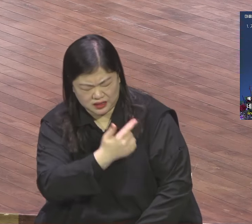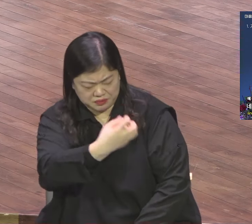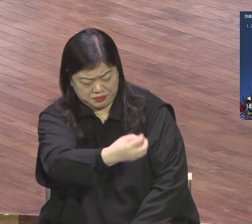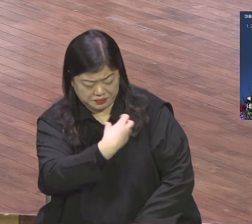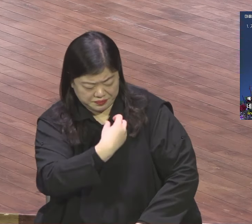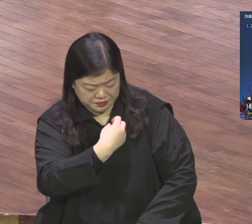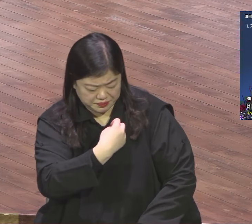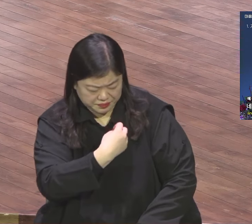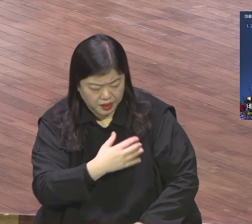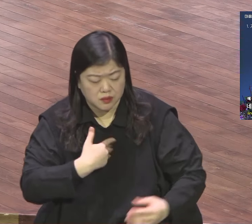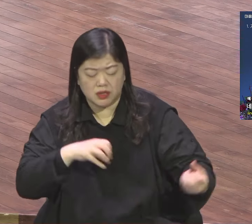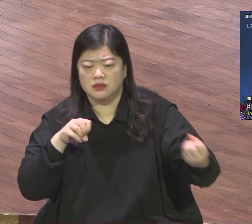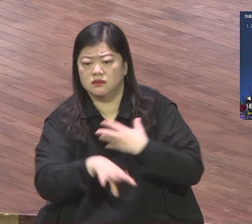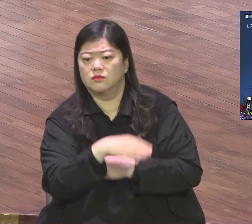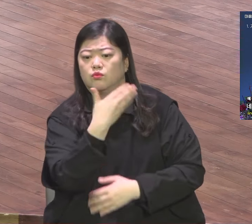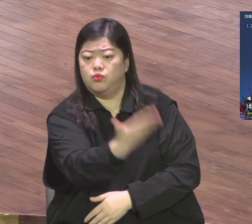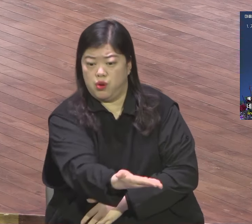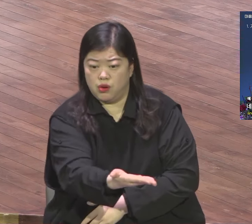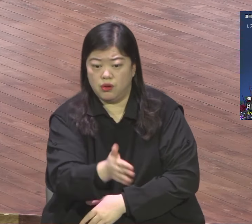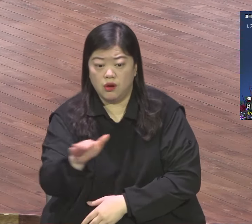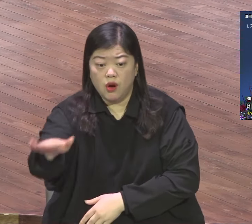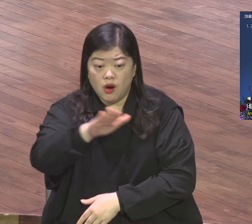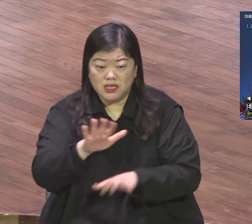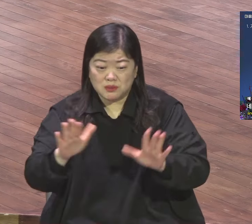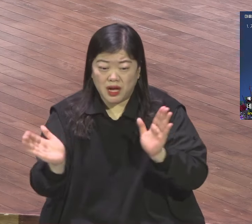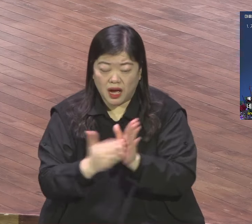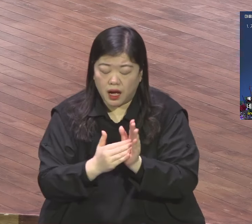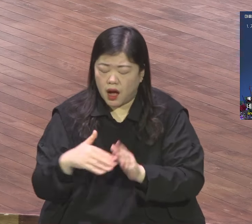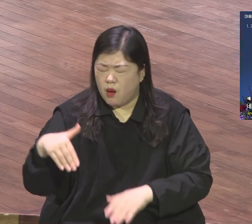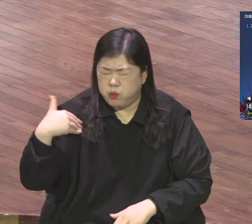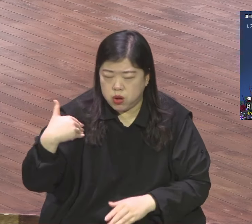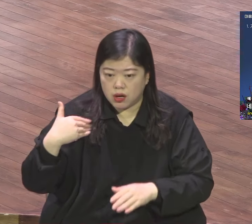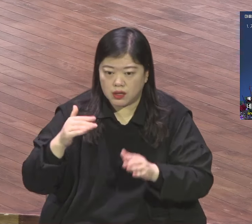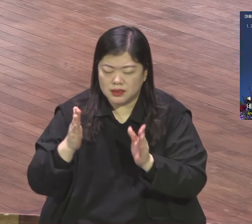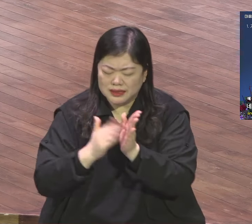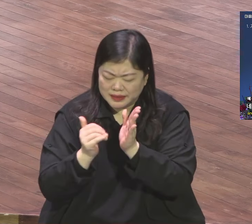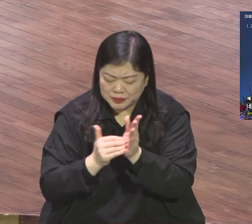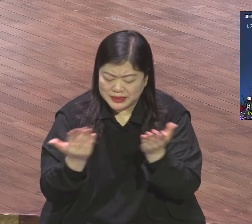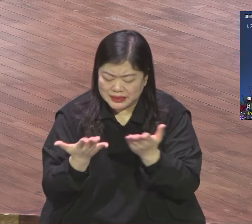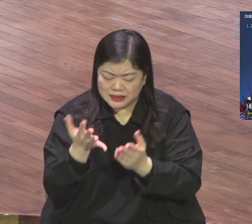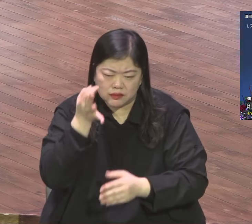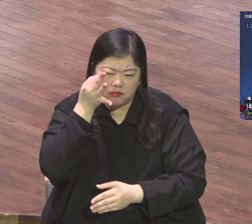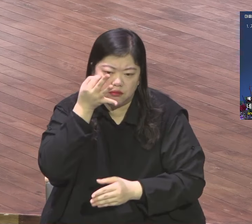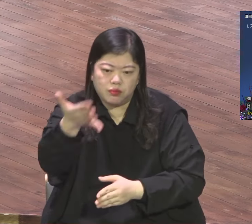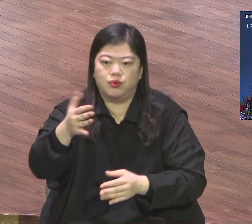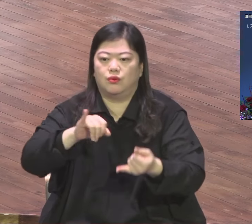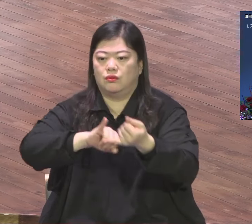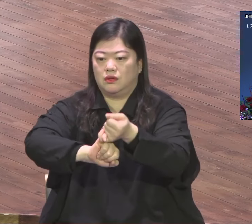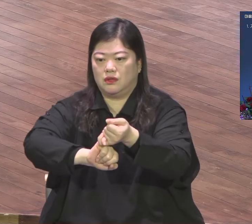응답하겠고 너가 알지 못하는 크고 은밀한 일을 내게 보이리라.